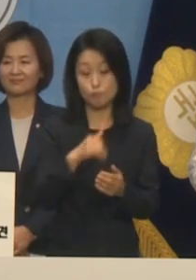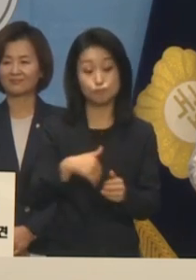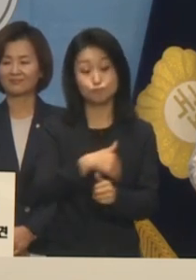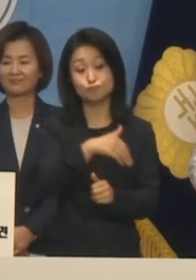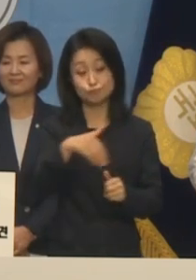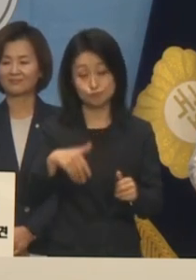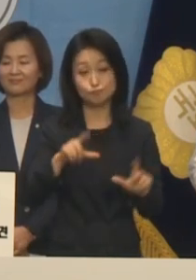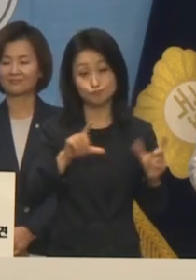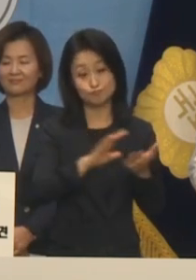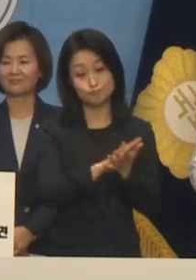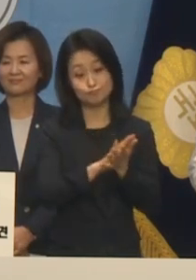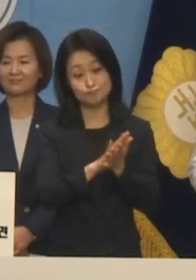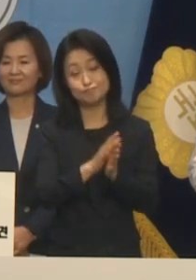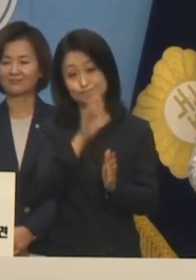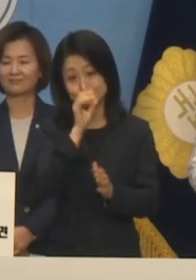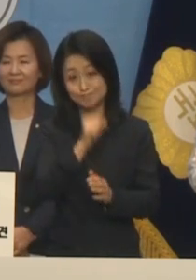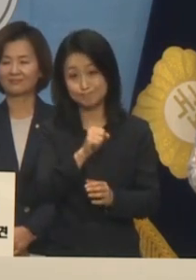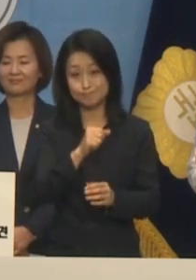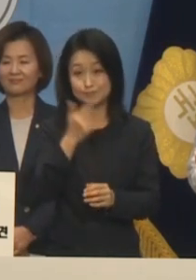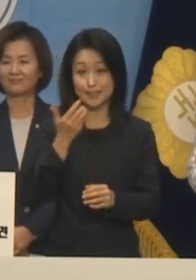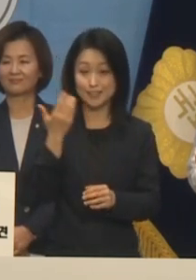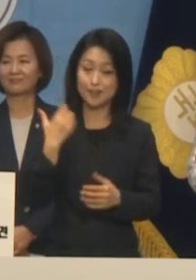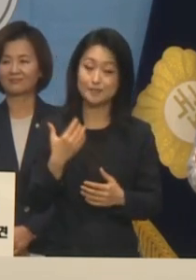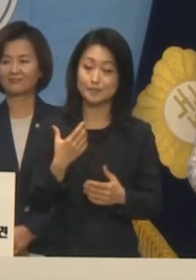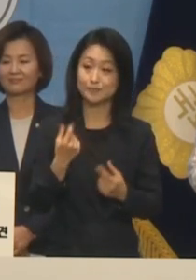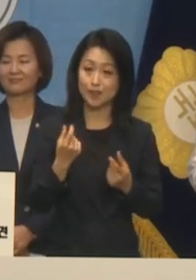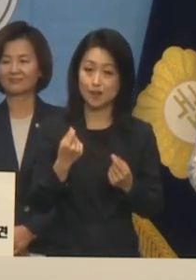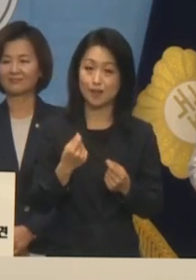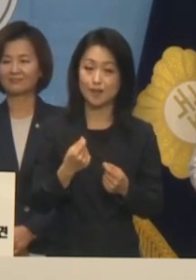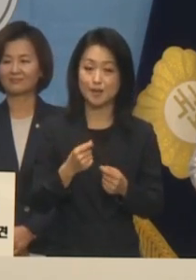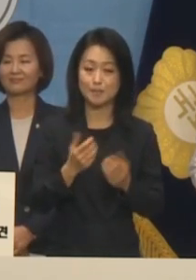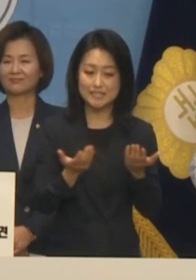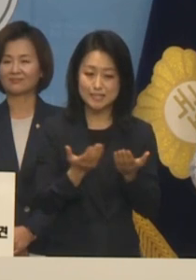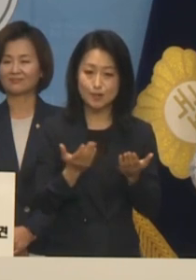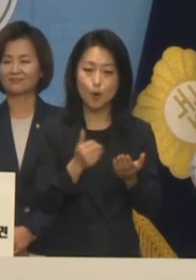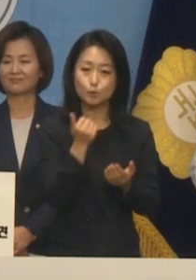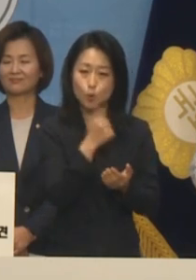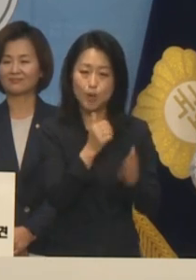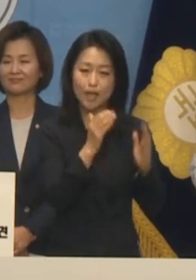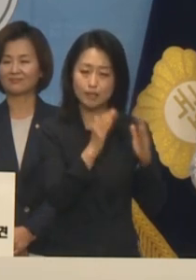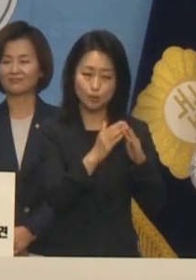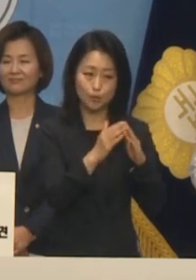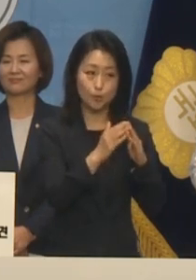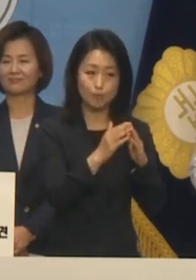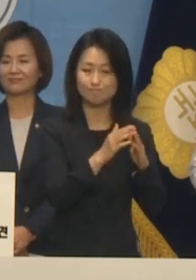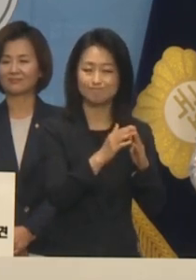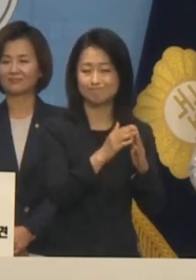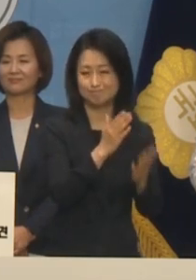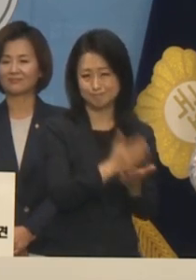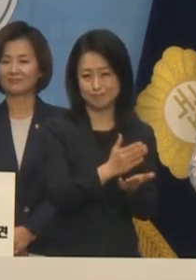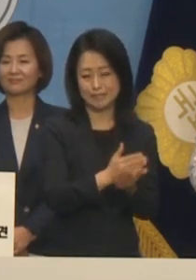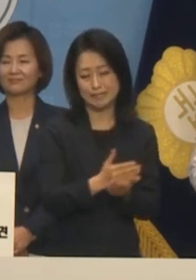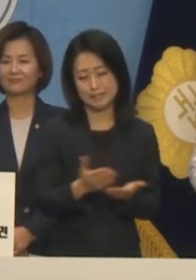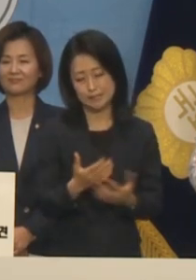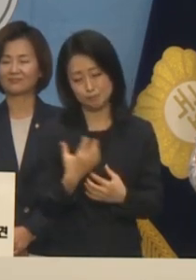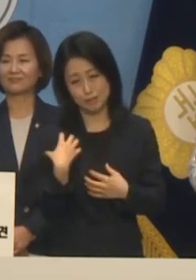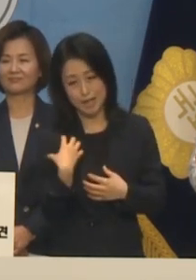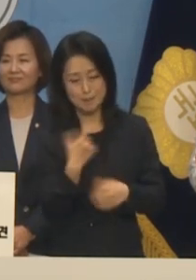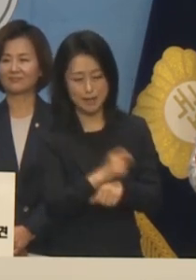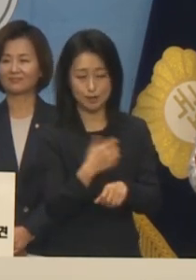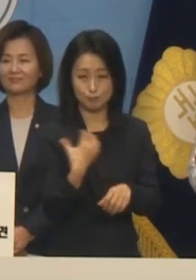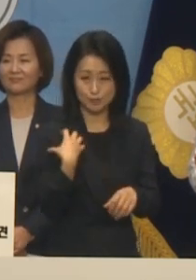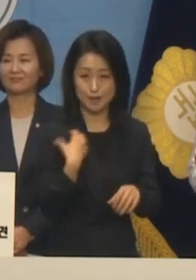많이 바뀌고 있습니다. 예전처럼 편하게 직업소개서로 있어도 되는데 엄청난 노무 부담과 행정